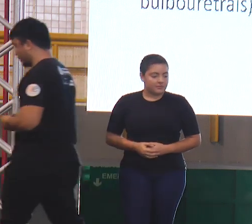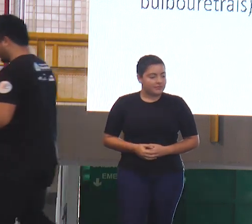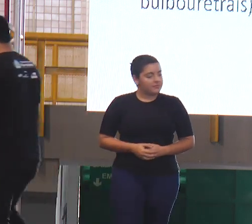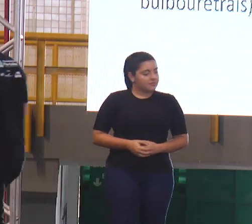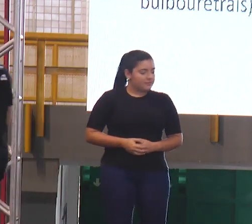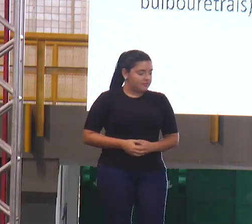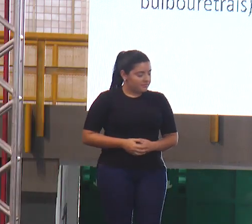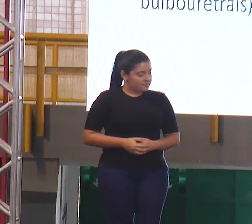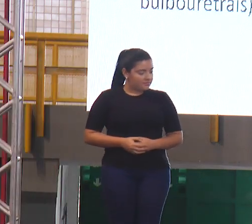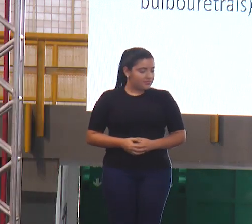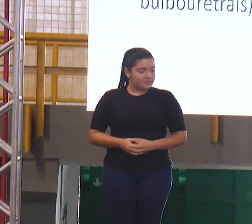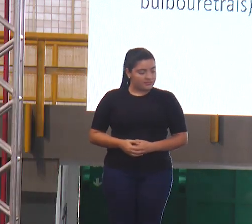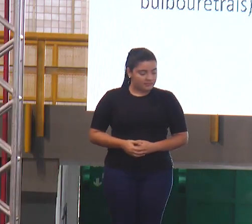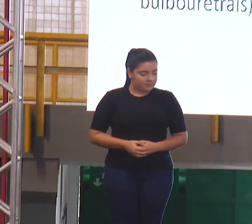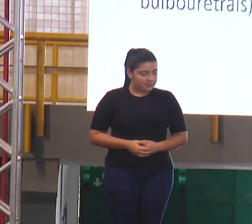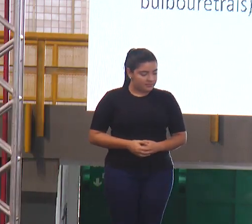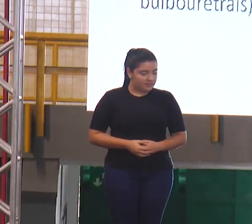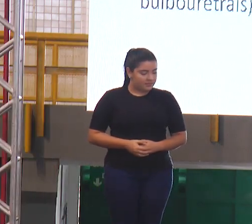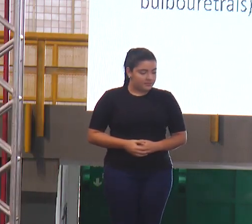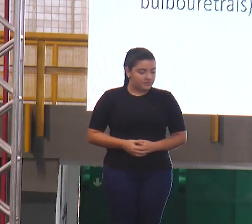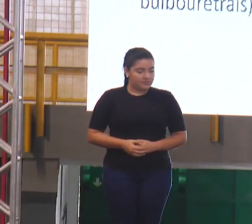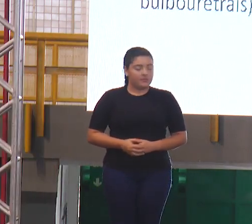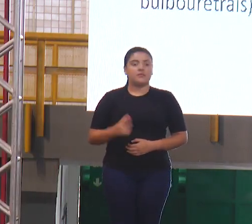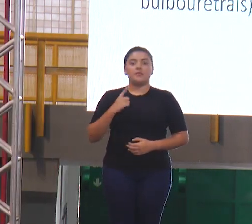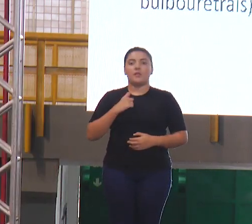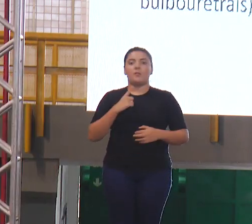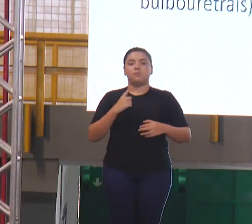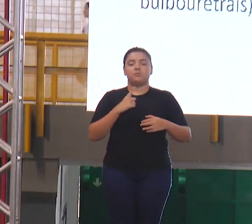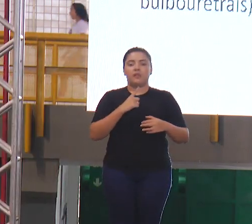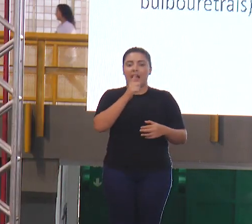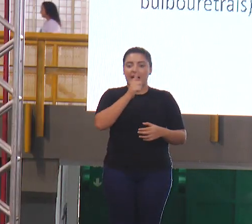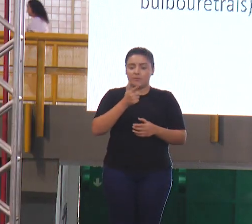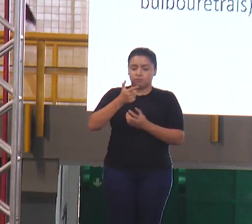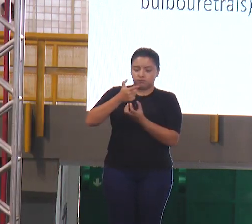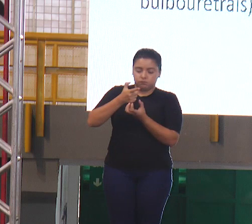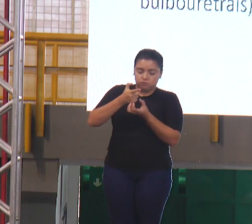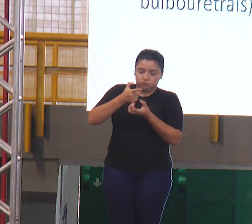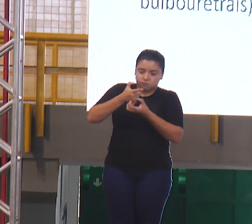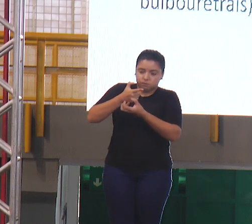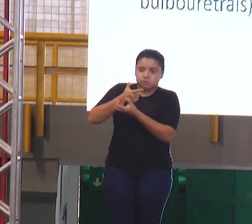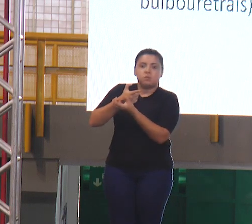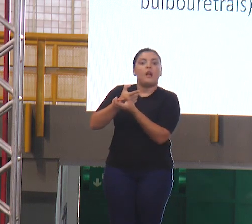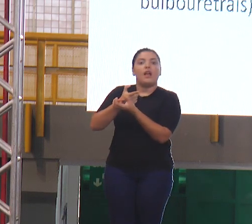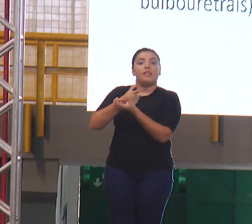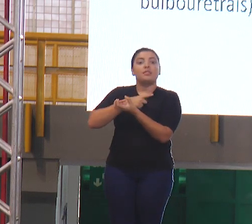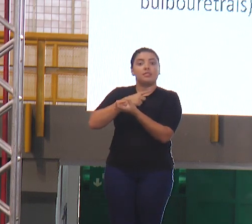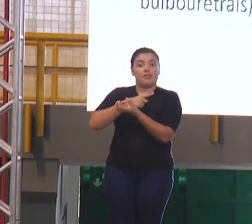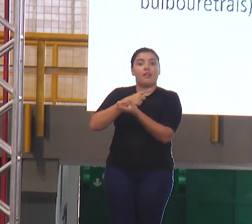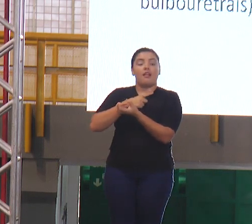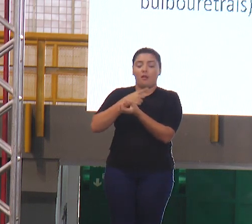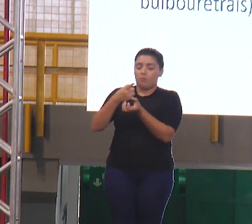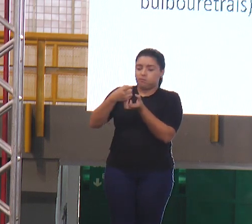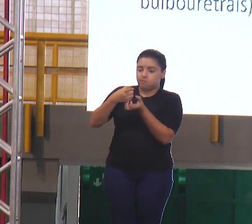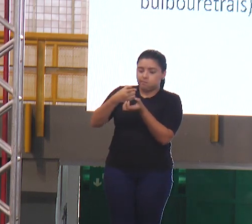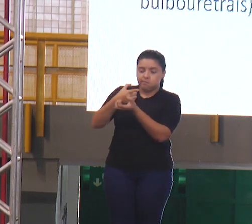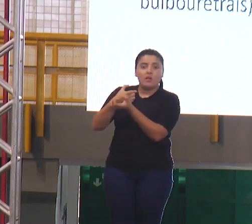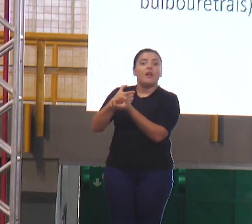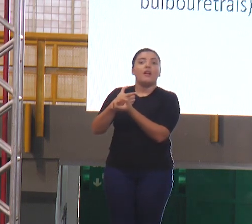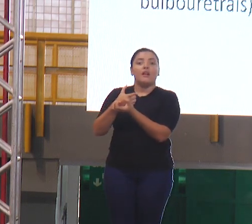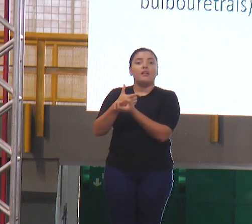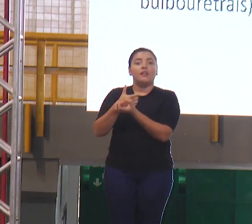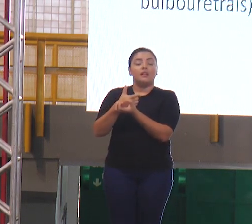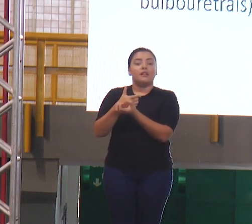rica em terminações nervosas, é uma região vascularizada e é uma região que vai trabalhar